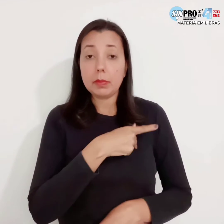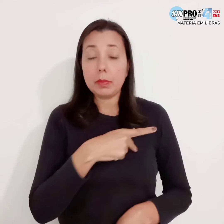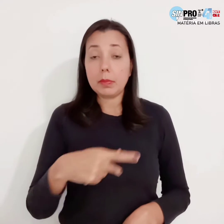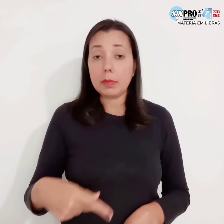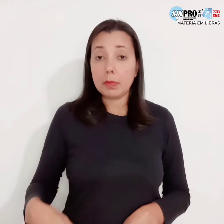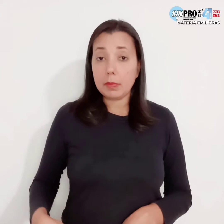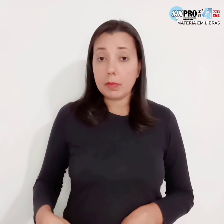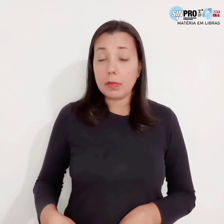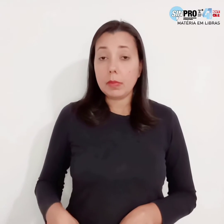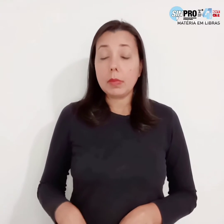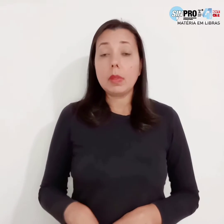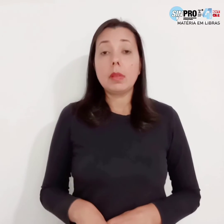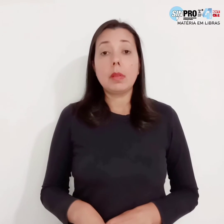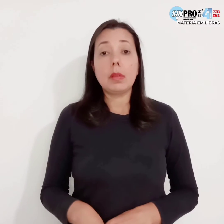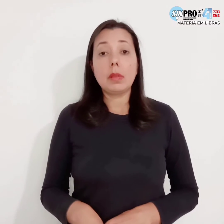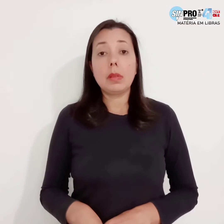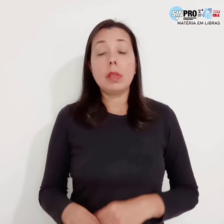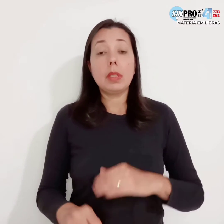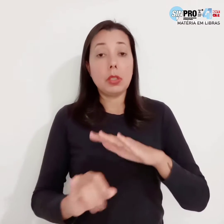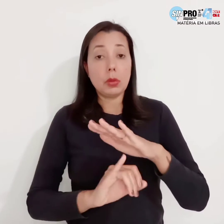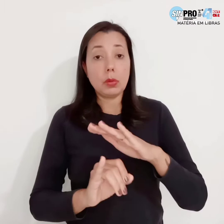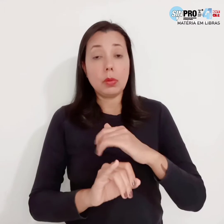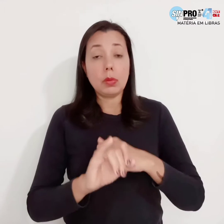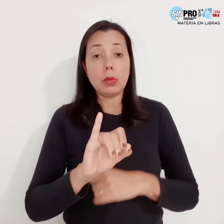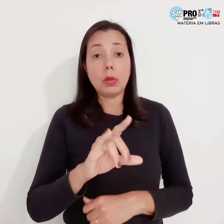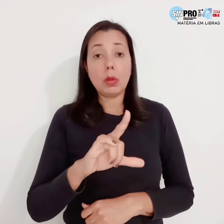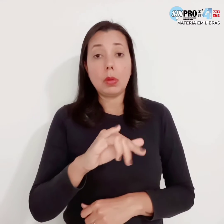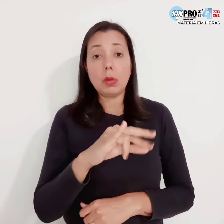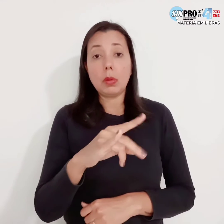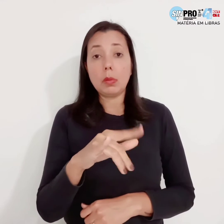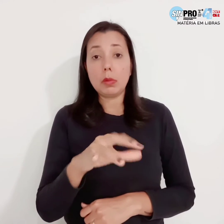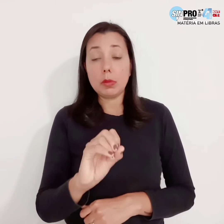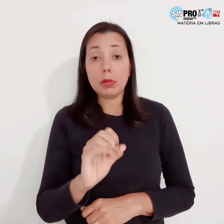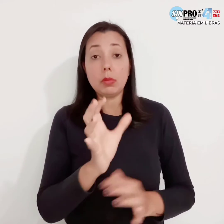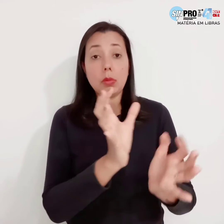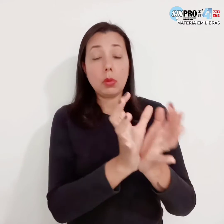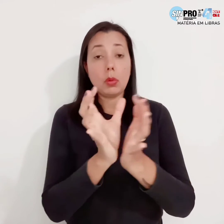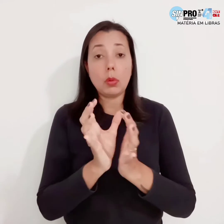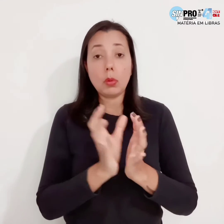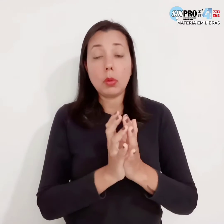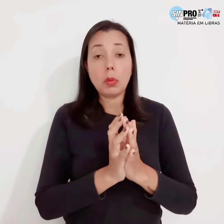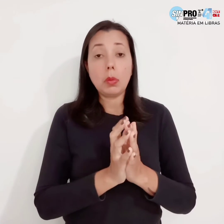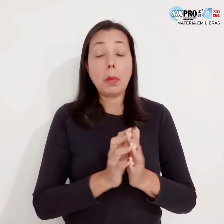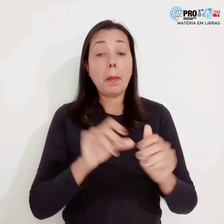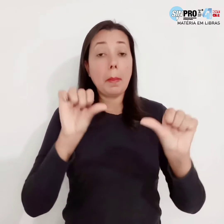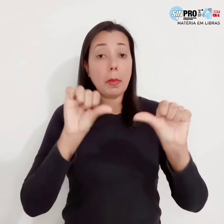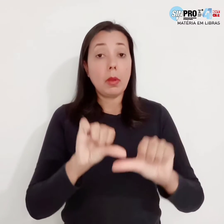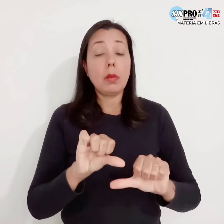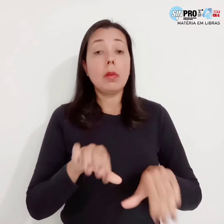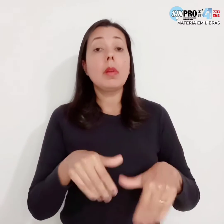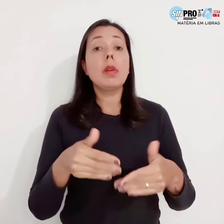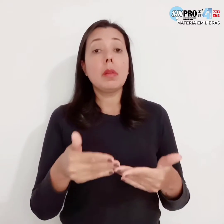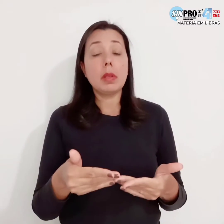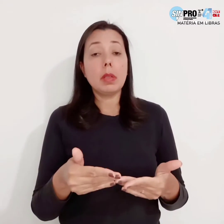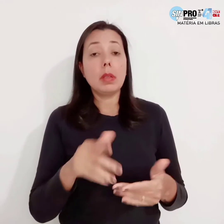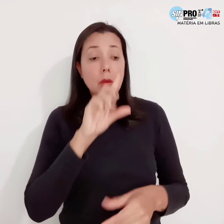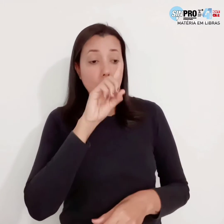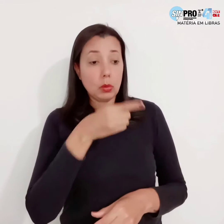presidente do Instituto Locomotiva. Um dos grupos mais afetados é os donos dos